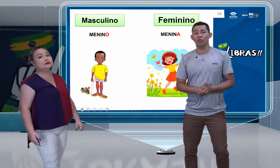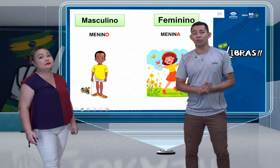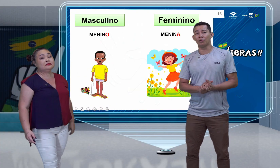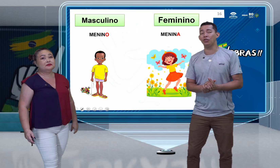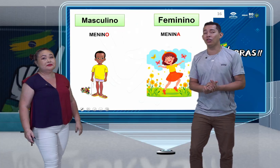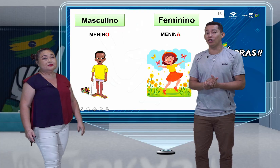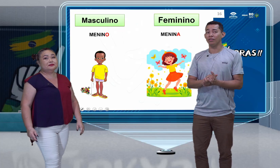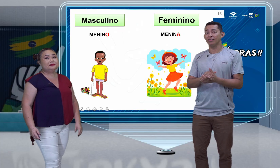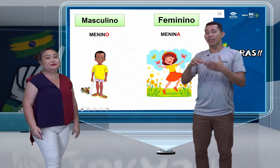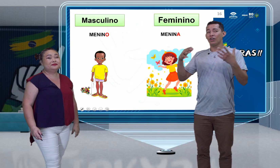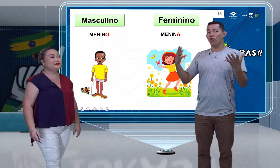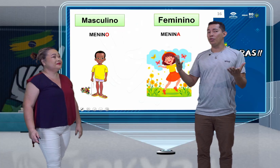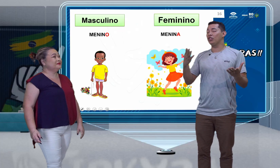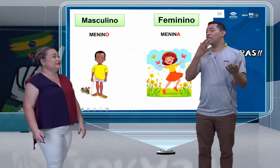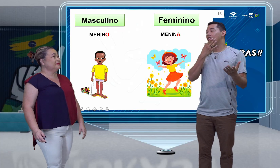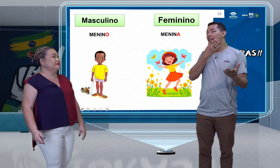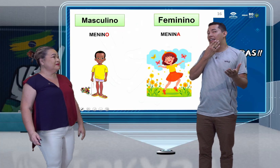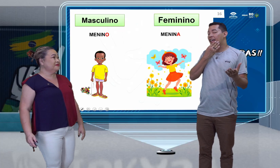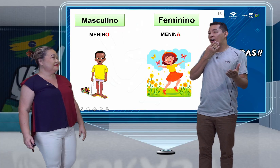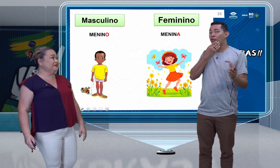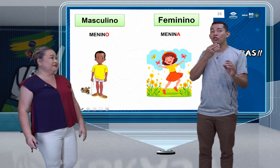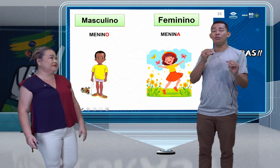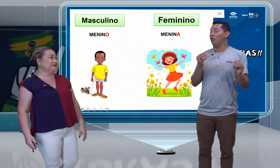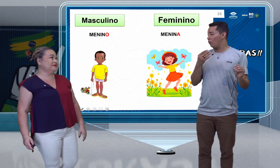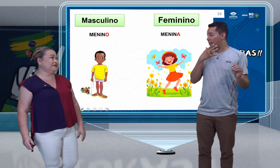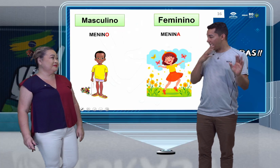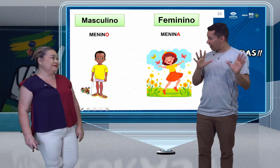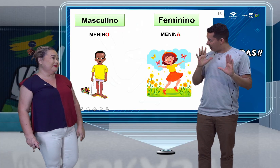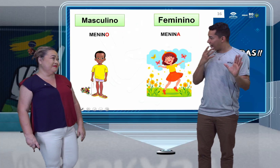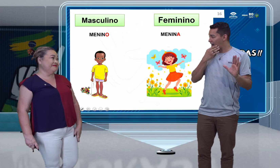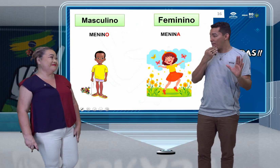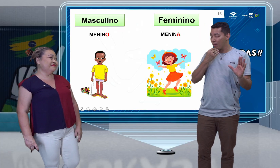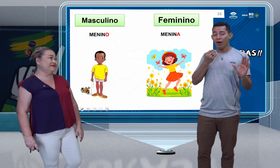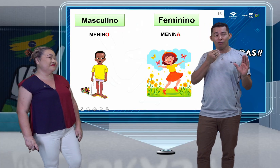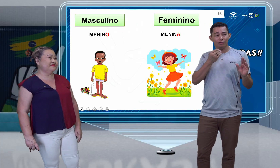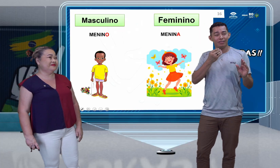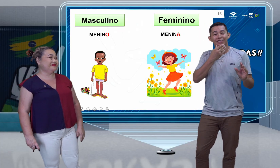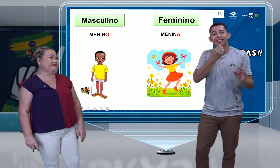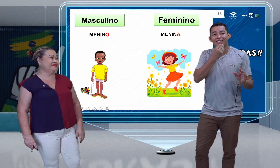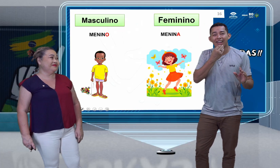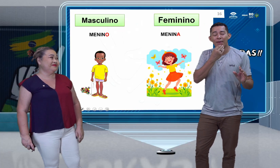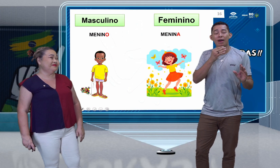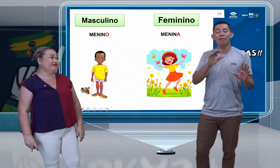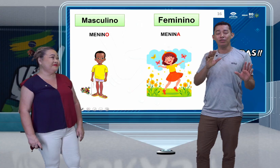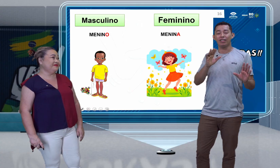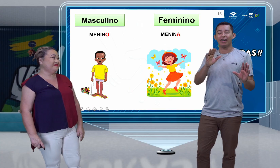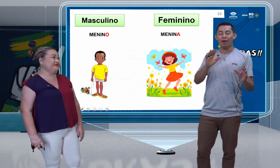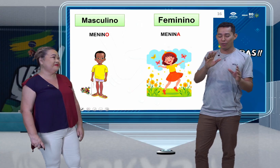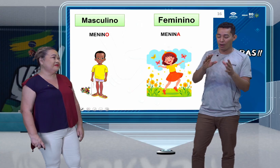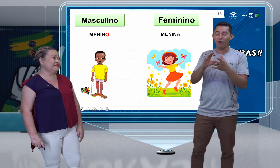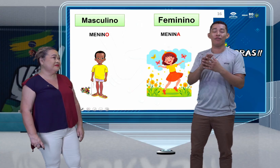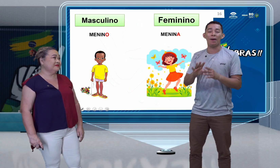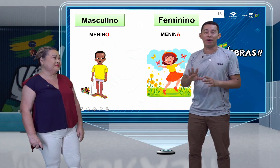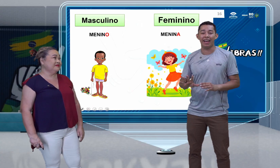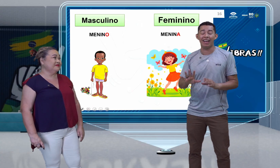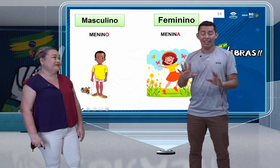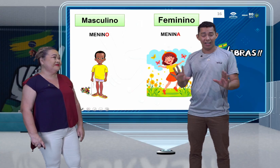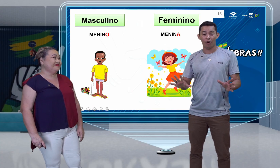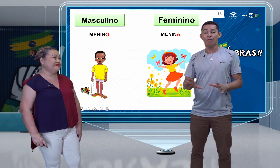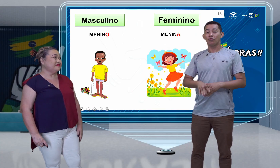Menino, o menino tá aqui, eu vou diminuir aqui a minha mãozinha. Professor, a mão vai ficar pequena? Não. Quando a